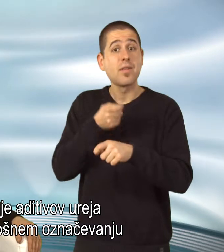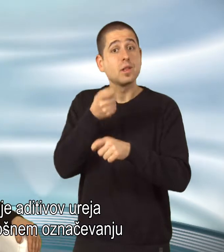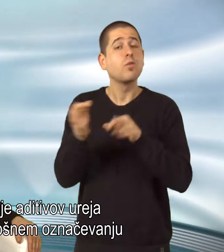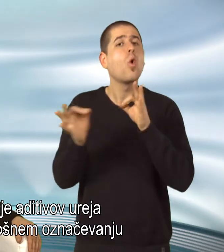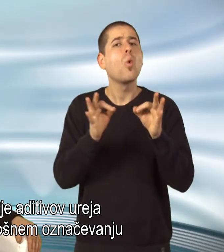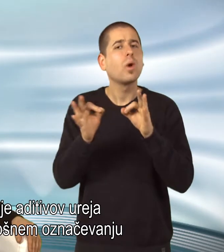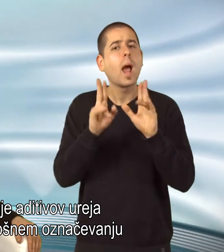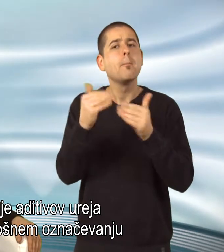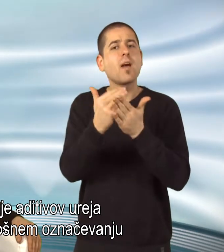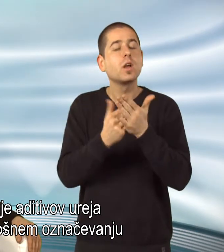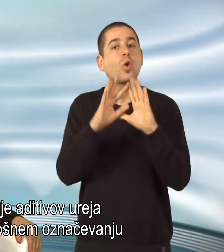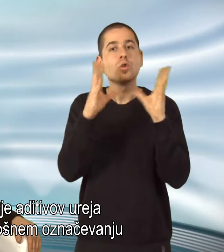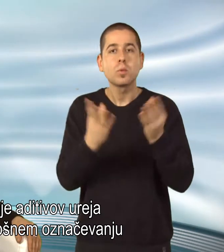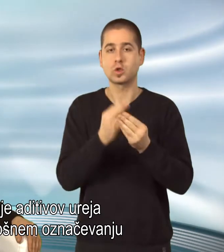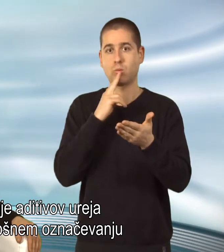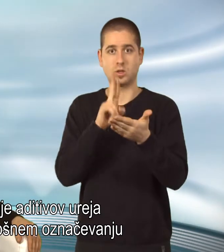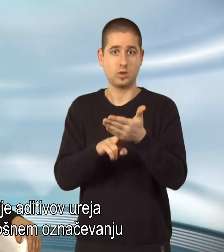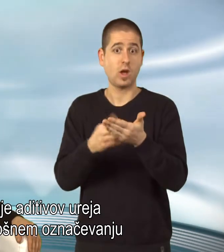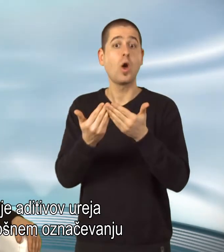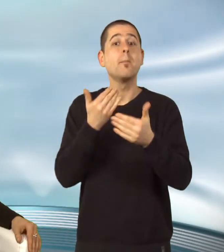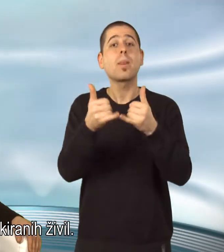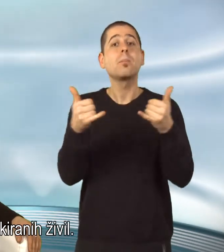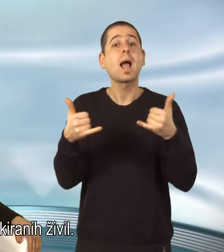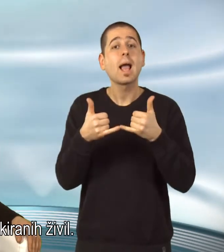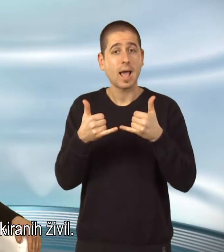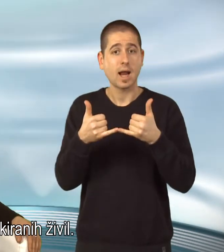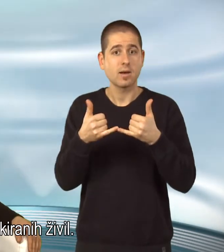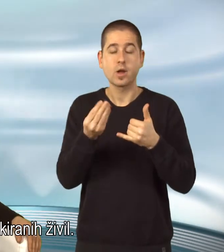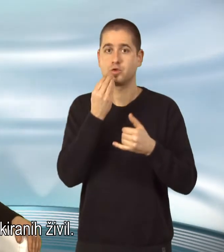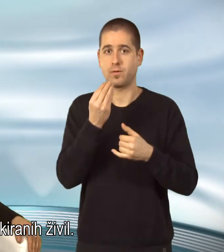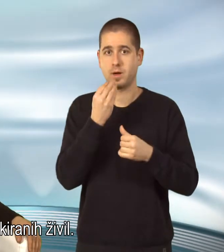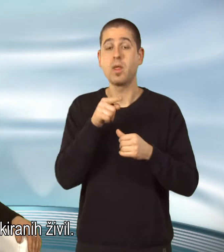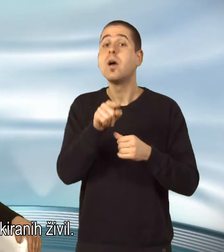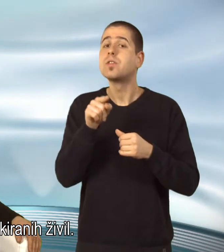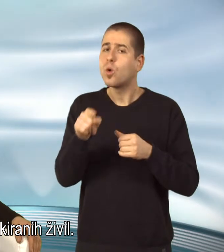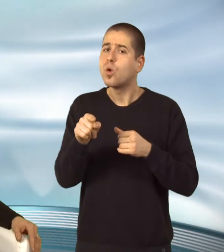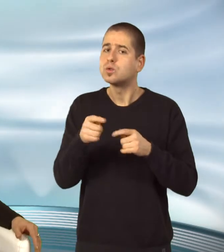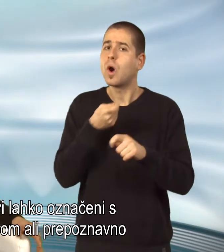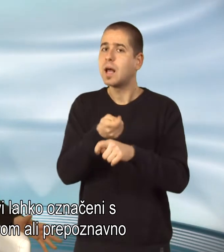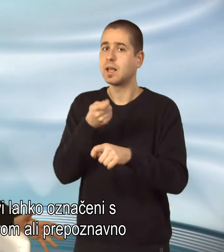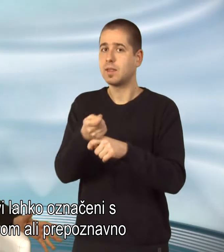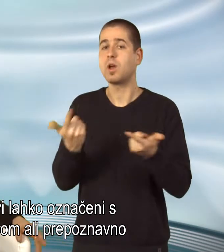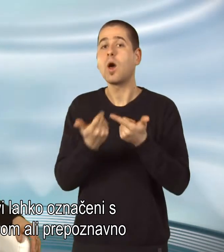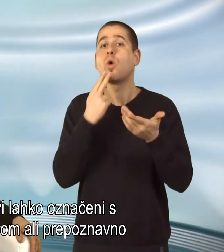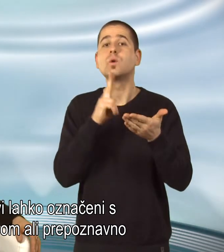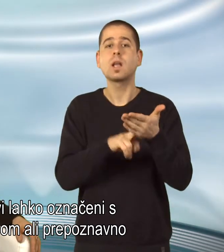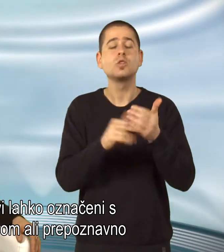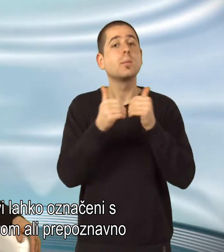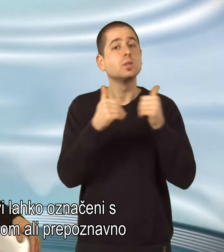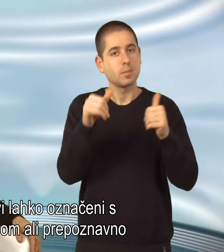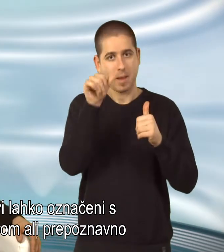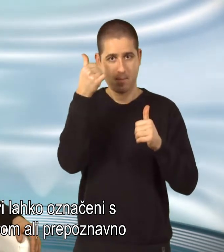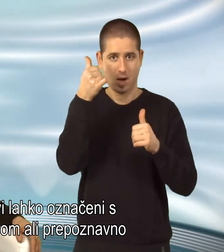Označevanje aditivov ureja pravilnik o splošnem označevanju predpakiranih živil. Tako so aditivi